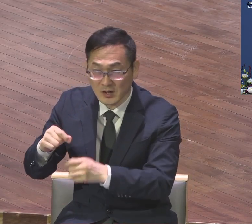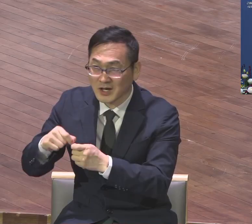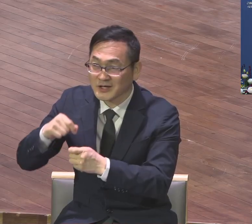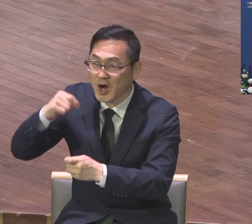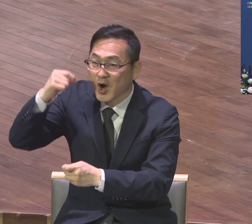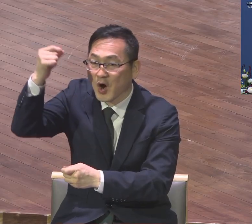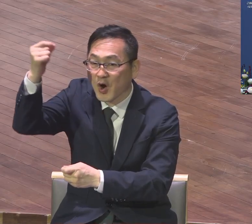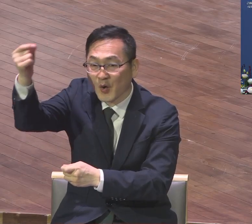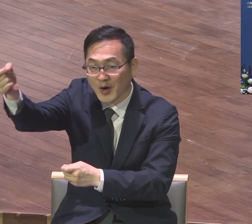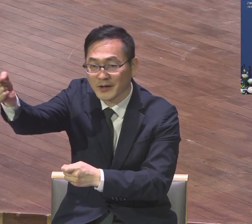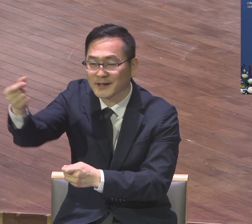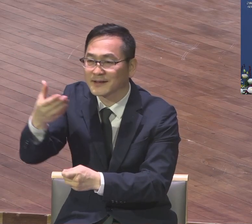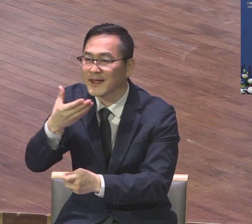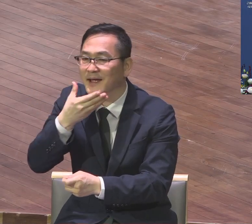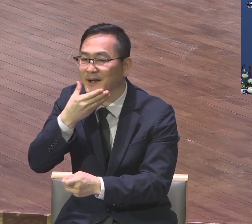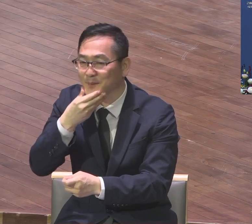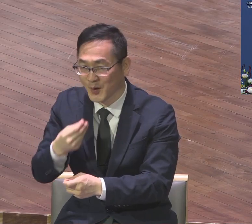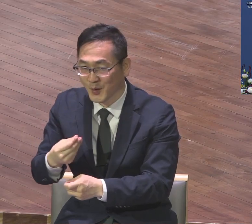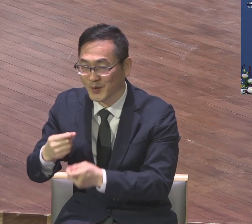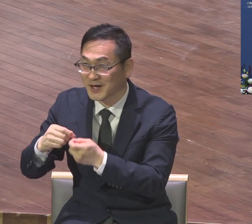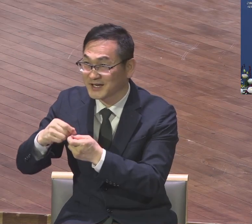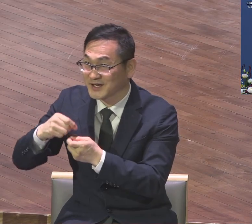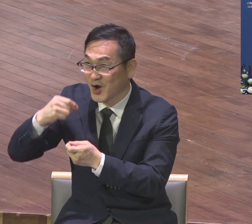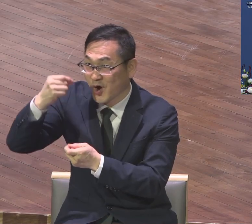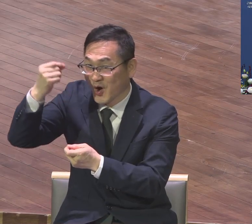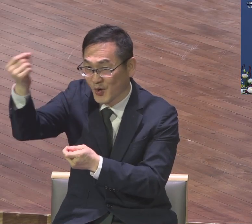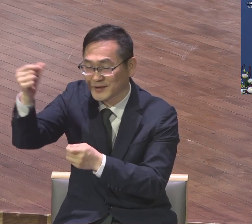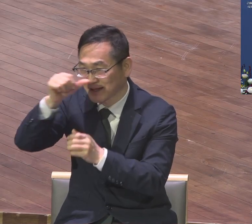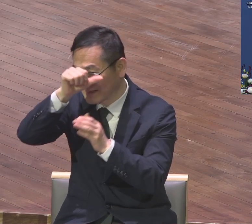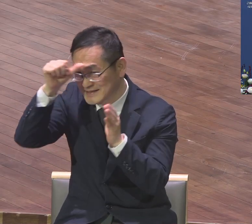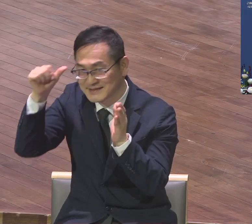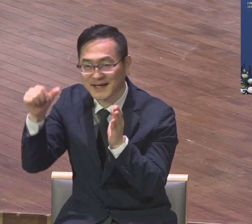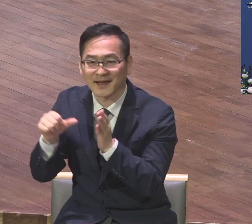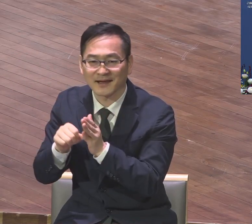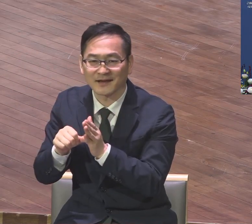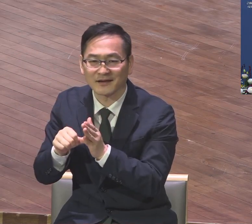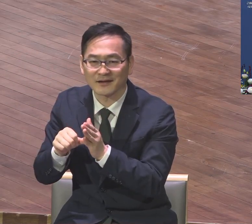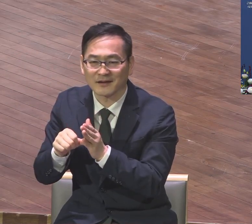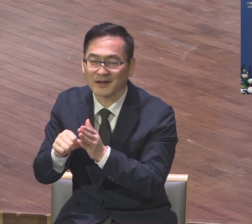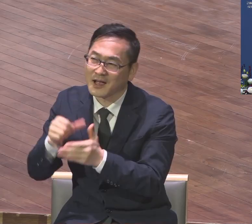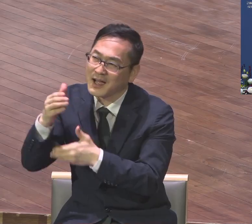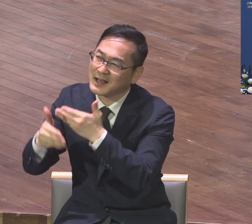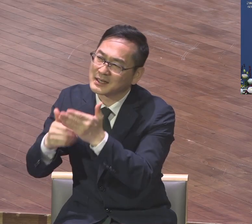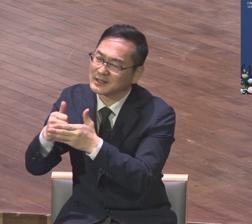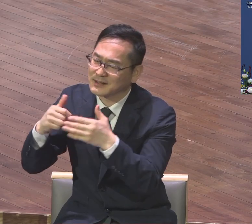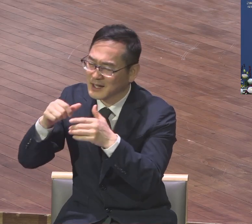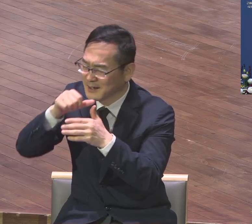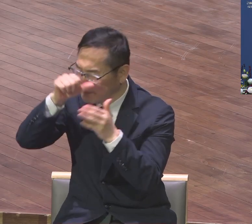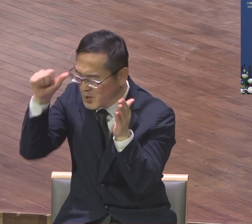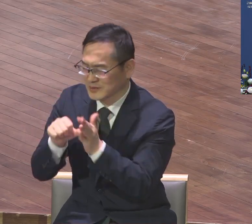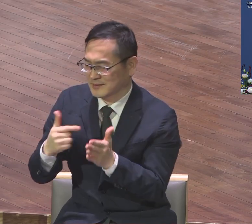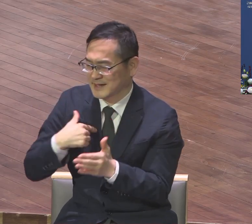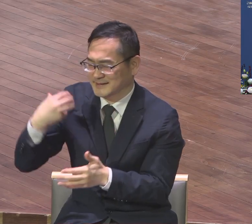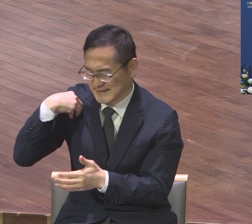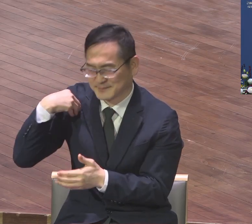영원한 삶을 하나님이 책임져 주기 때문에 근원적 감사가 나오는